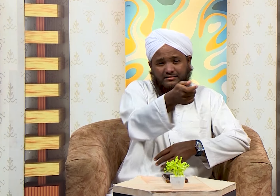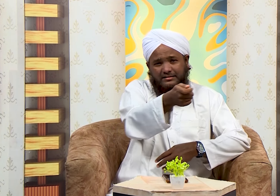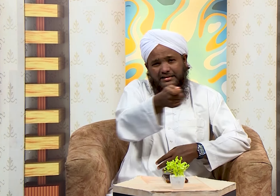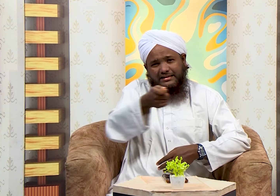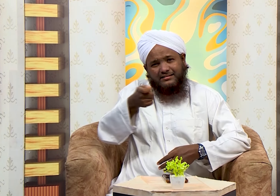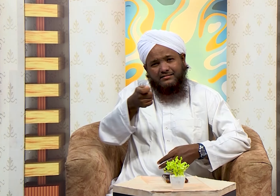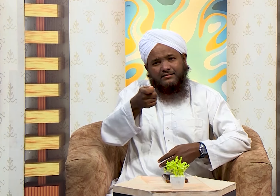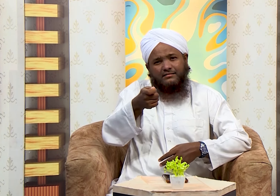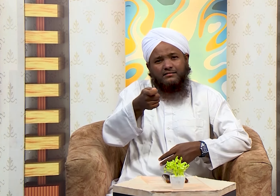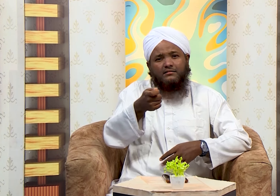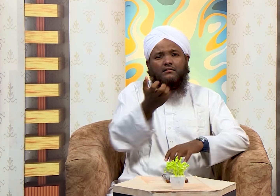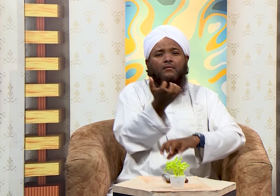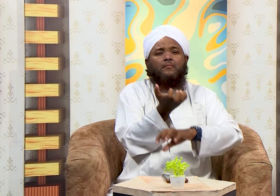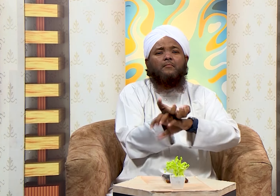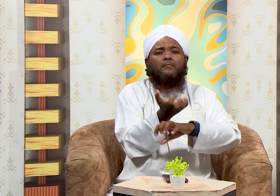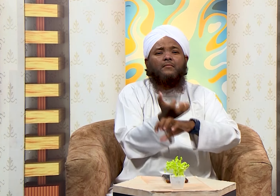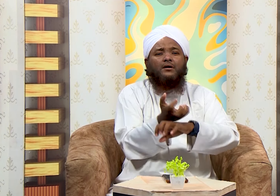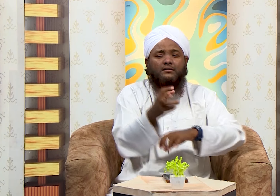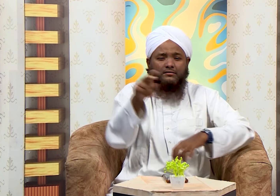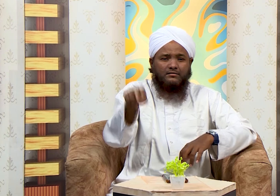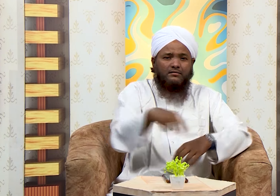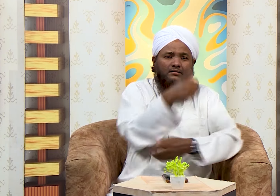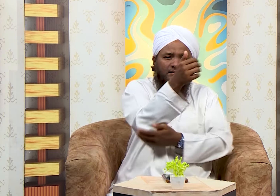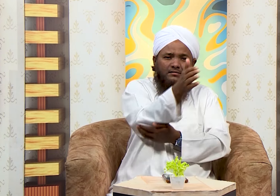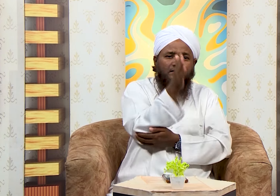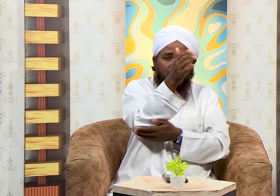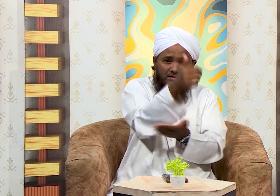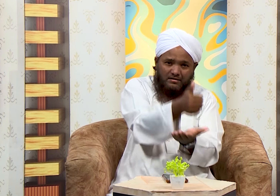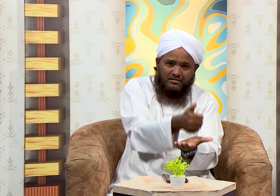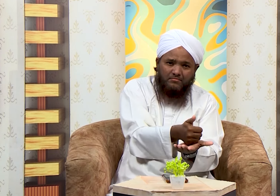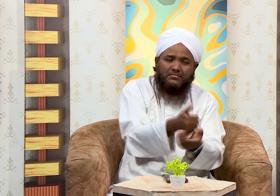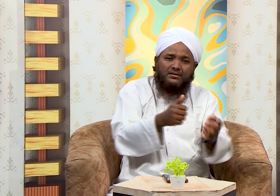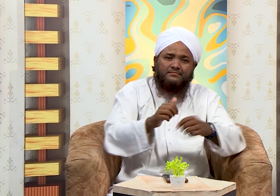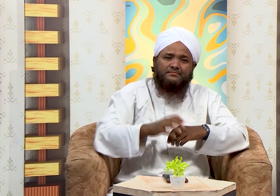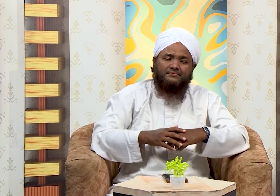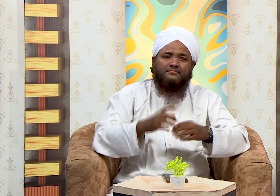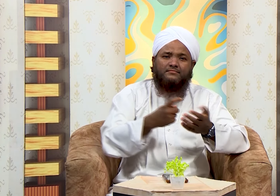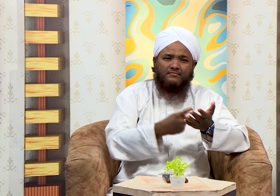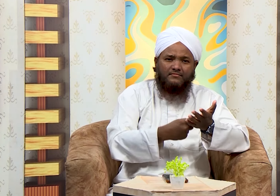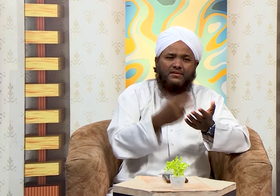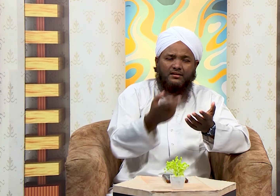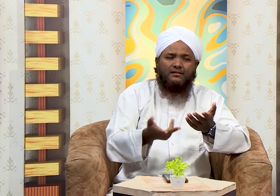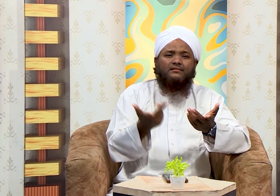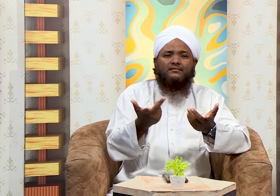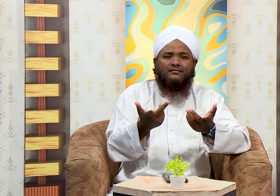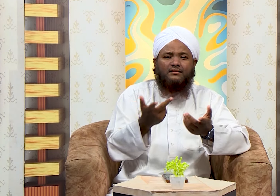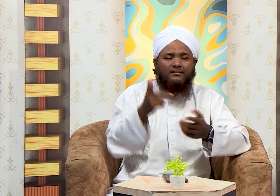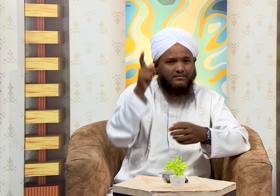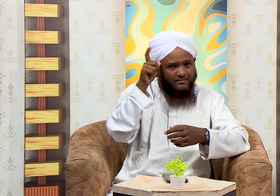ہے اور چٹان پر بٹھایا جائے تو بیٹھ جاتا ہے اونٹ ہوتا ہے نا یا گائیں بغیرہ بھی ہوتی ہے یا اور دیگر